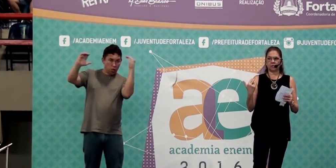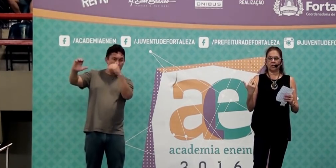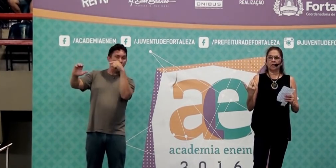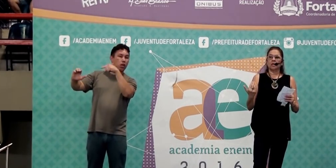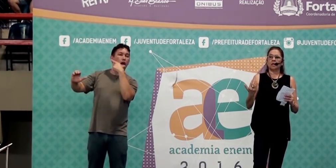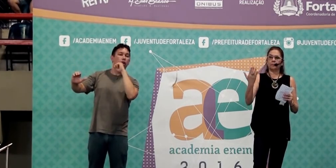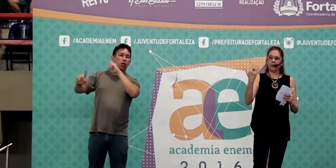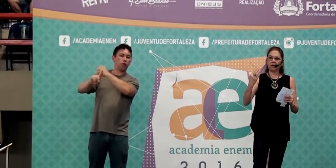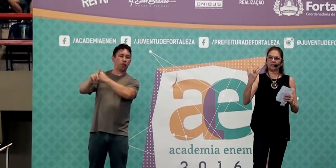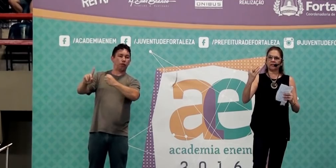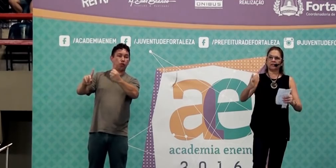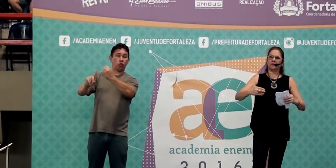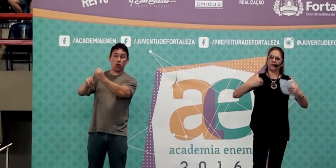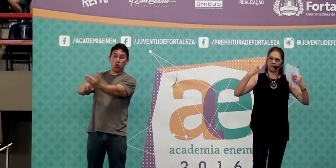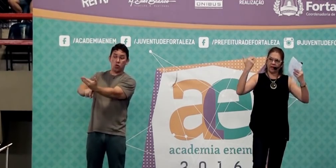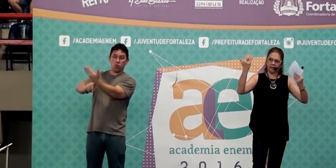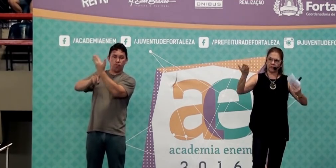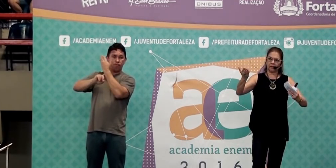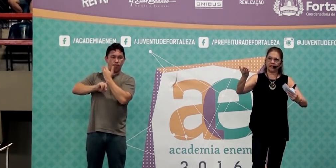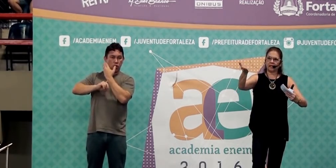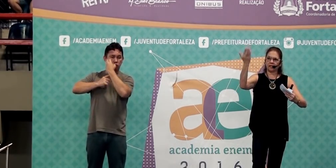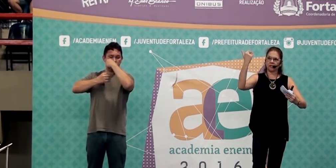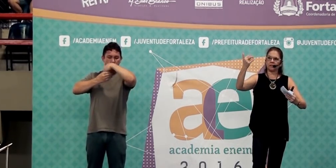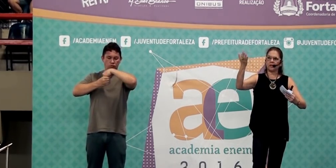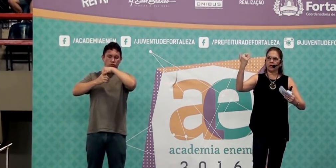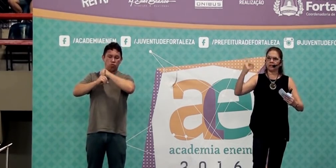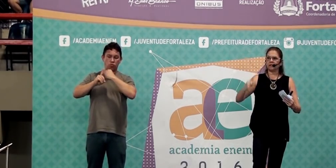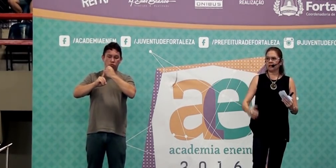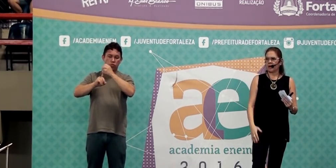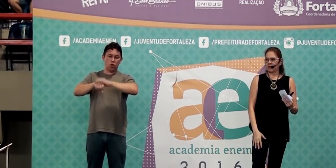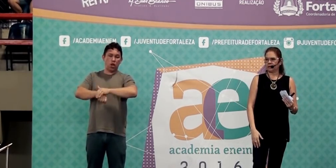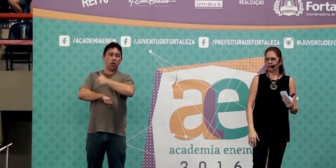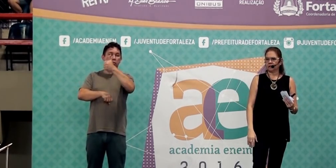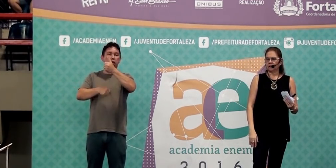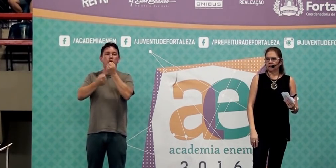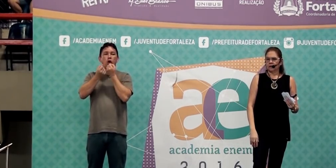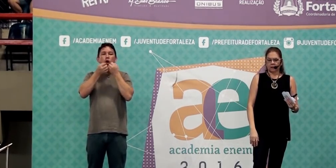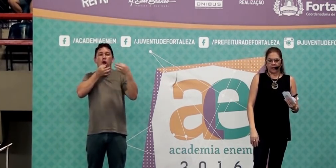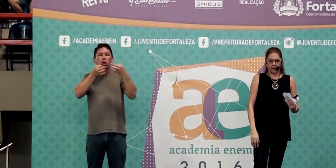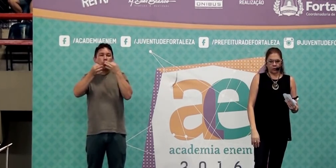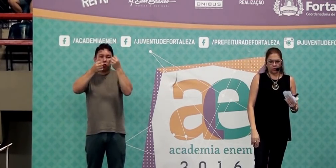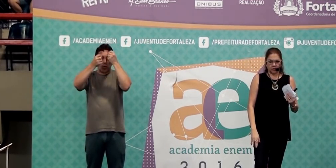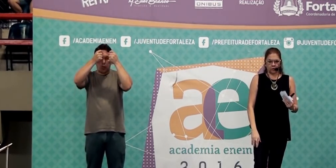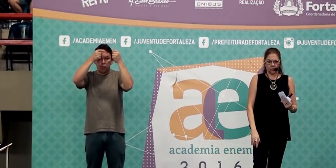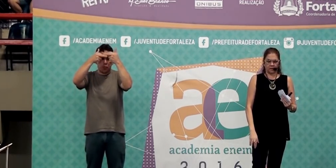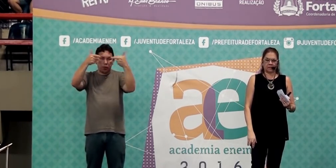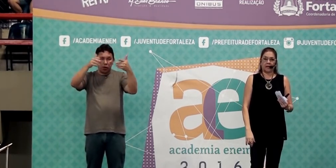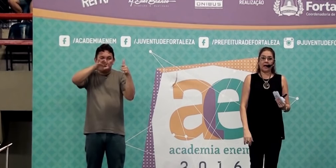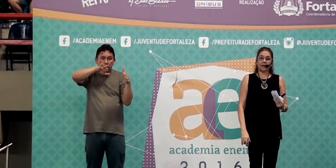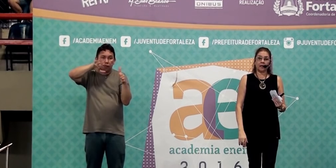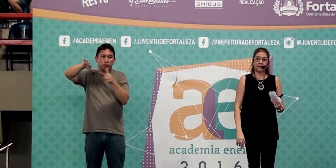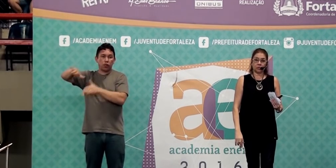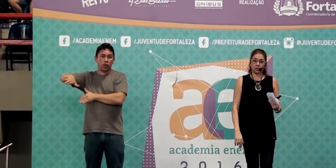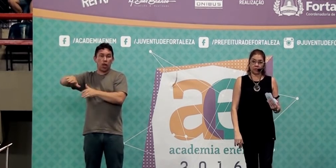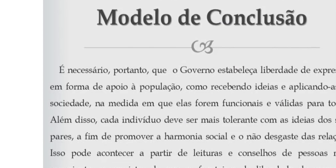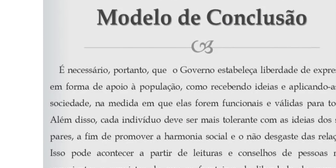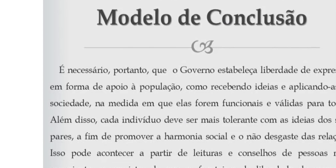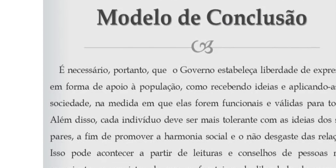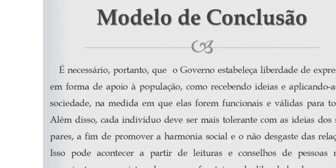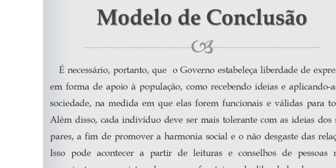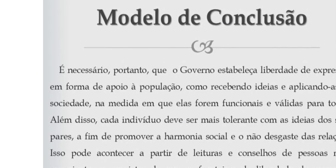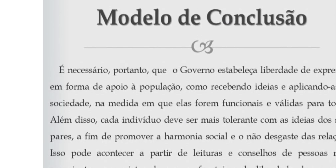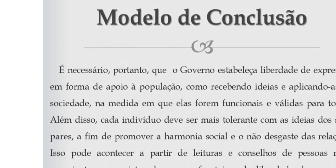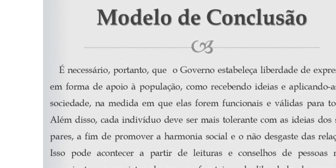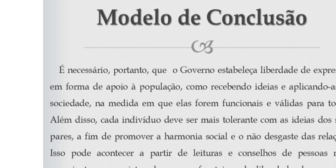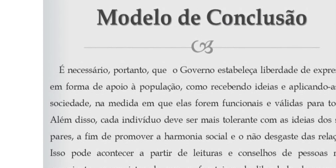sociedade e possa devolver à sociedade as melhores ideias. Tá? Outra coisa, além